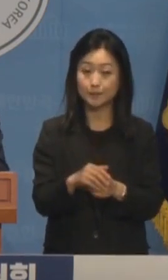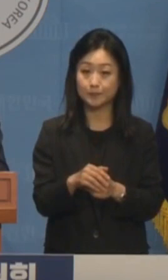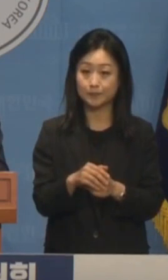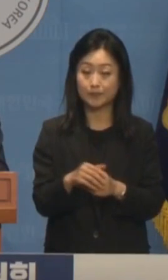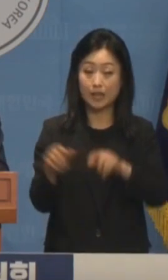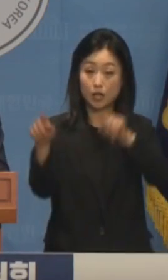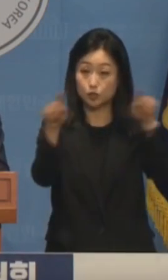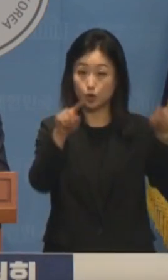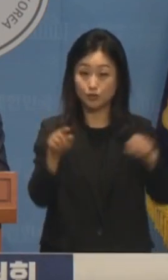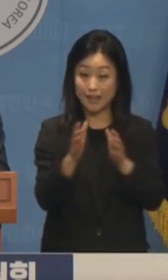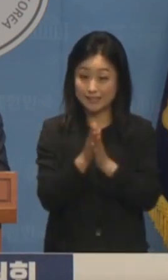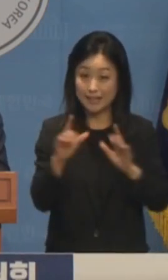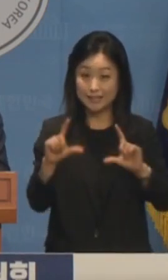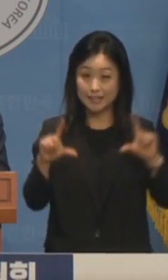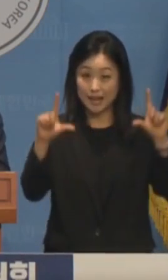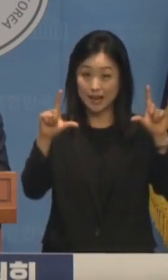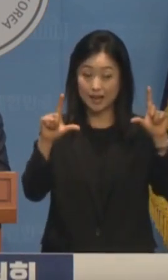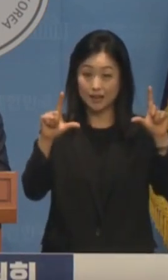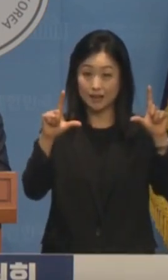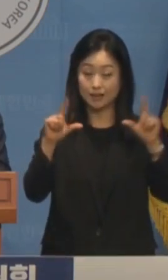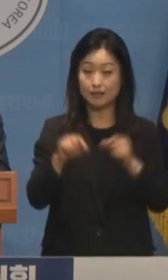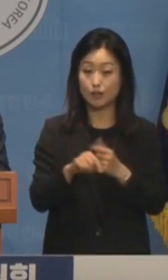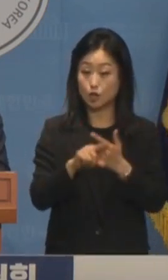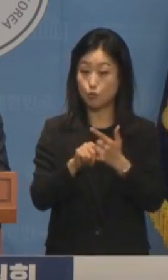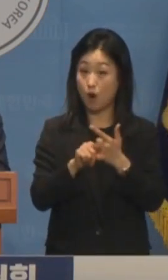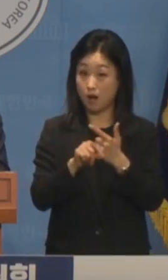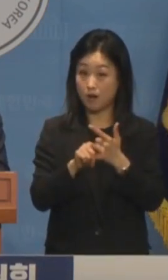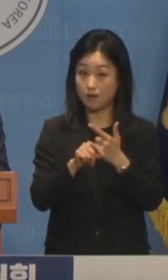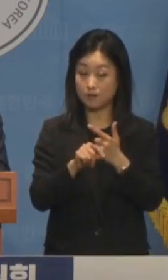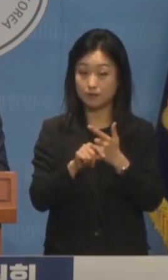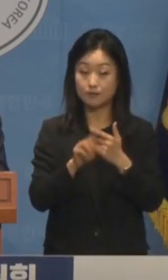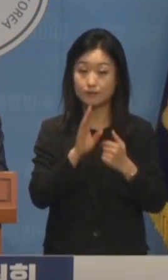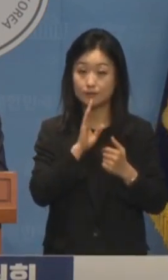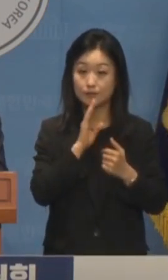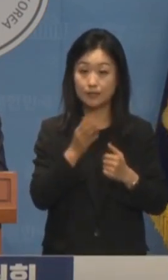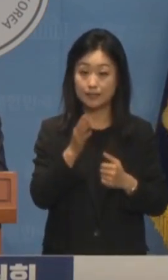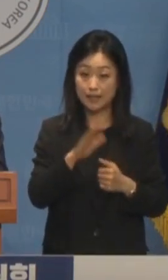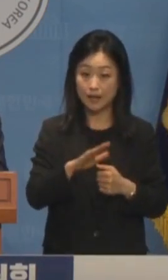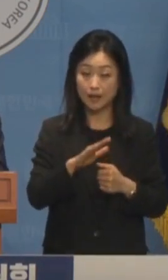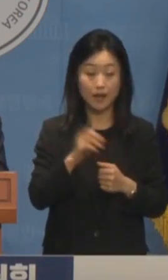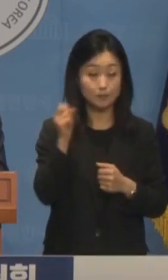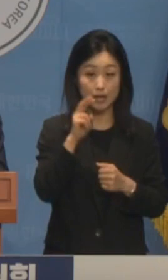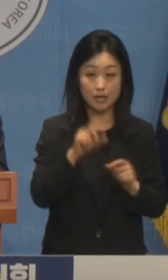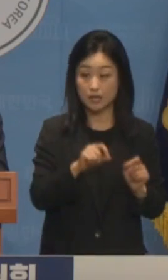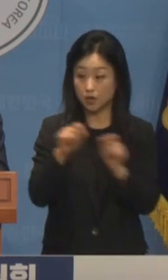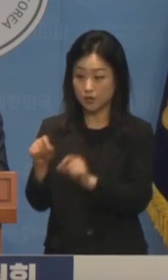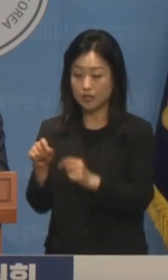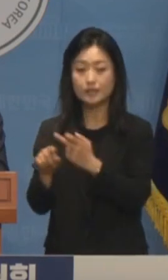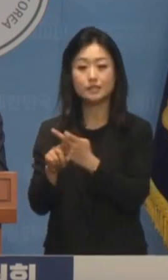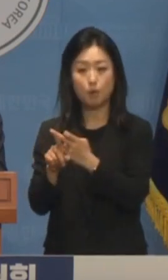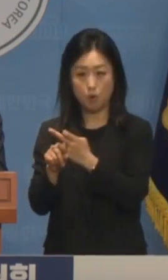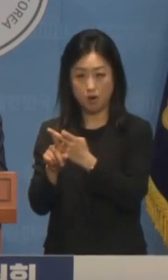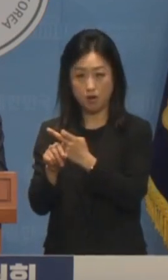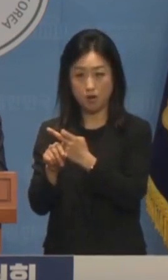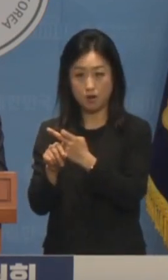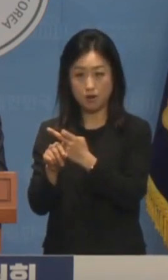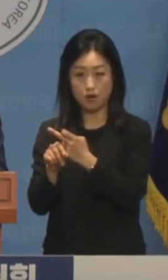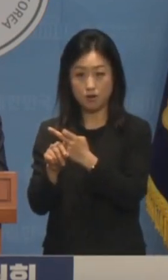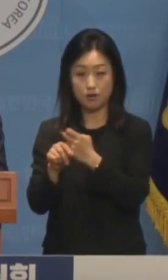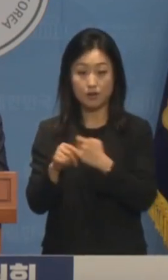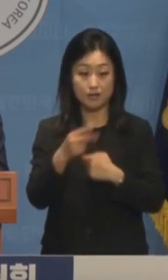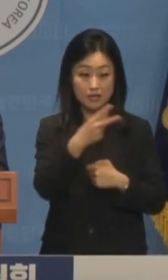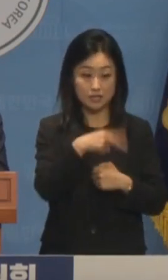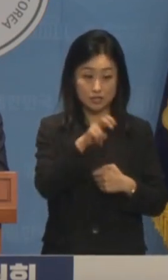전국 시행일인 22년 6월이 다가오자 환경부는 22년 12월로 연기했고, 다시 22년